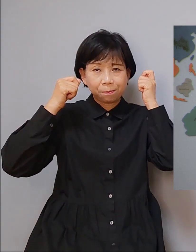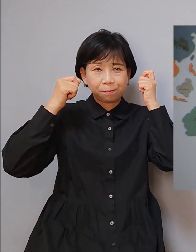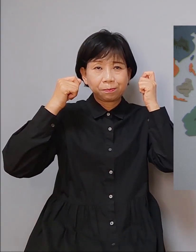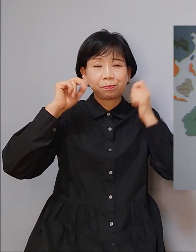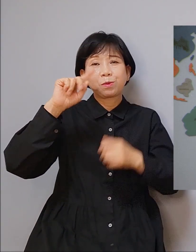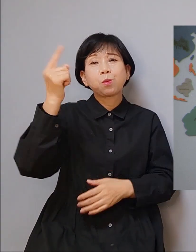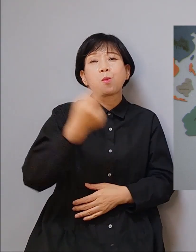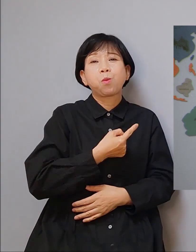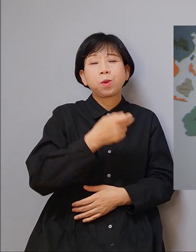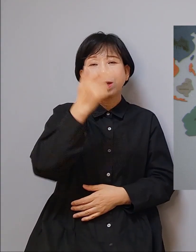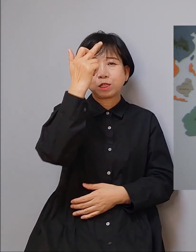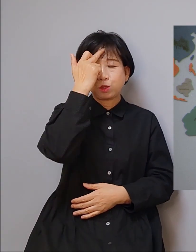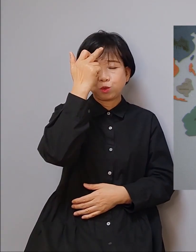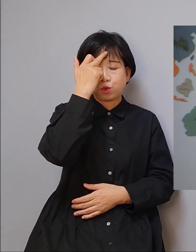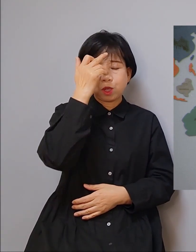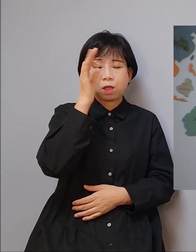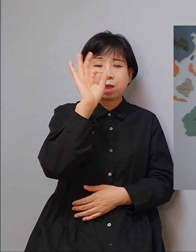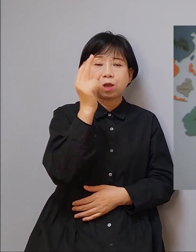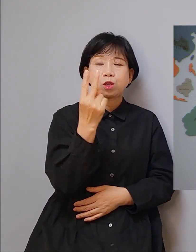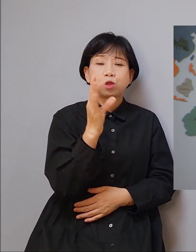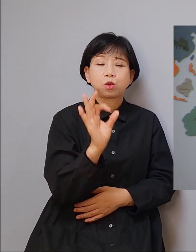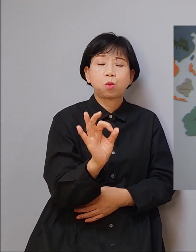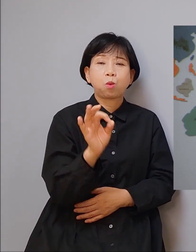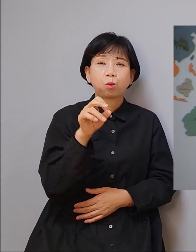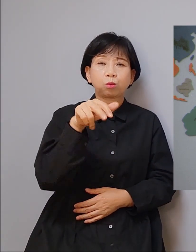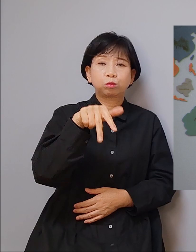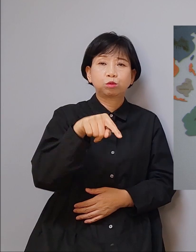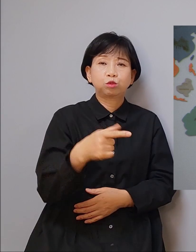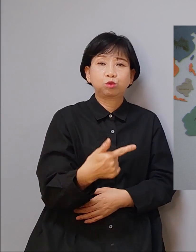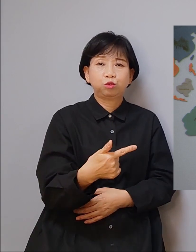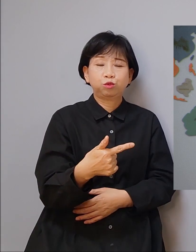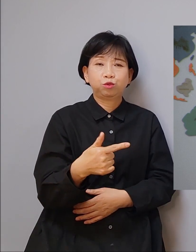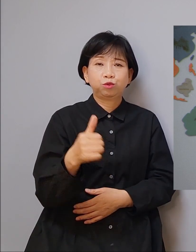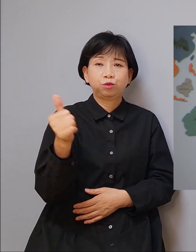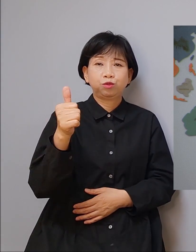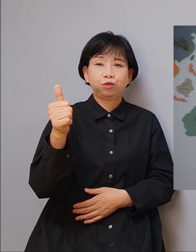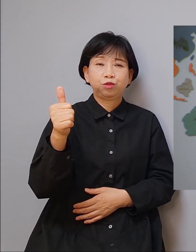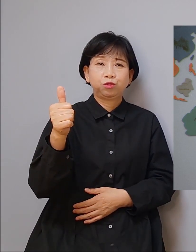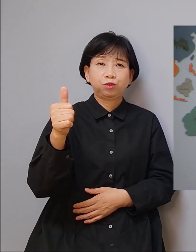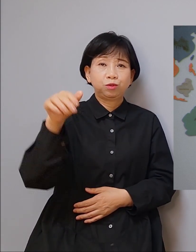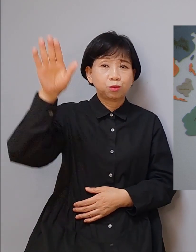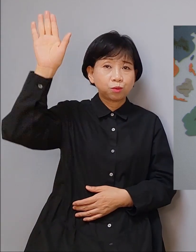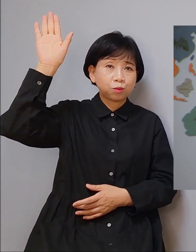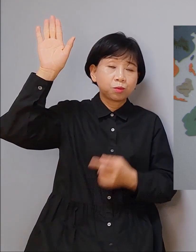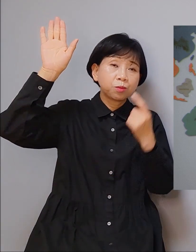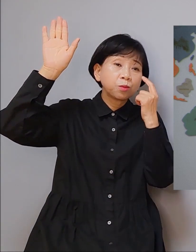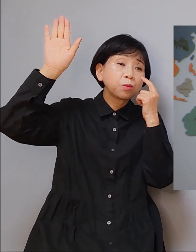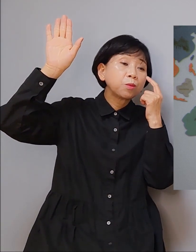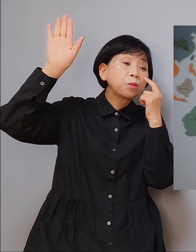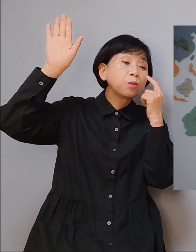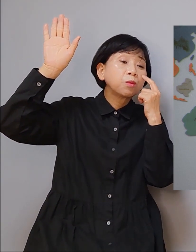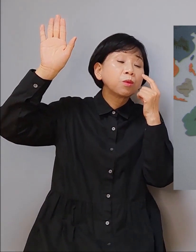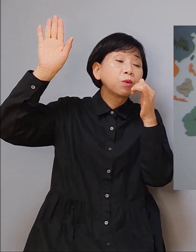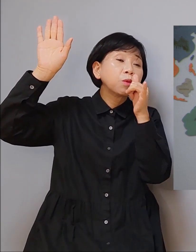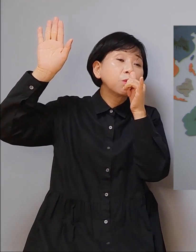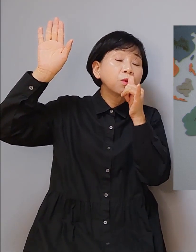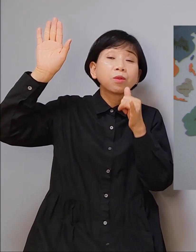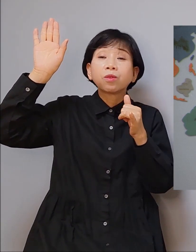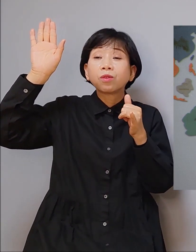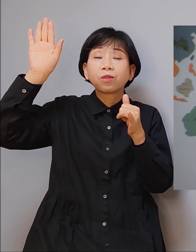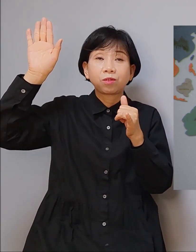형제가 전역을 했습니다. 계시죠? 지금 한번 손 흔들어 보세요. 여기 있어 아까 봤는데.